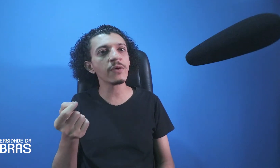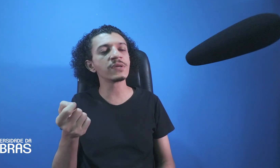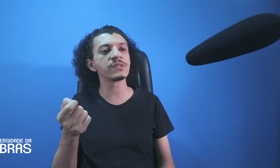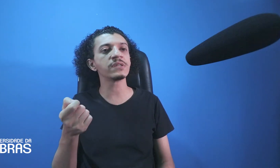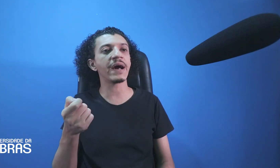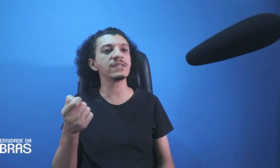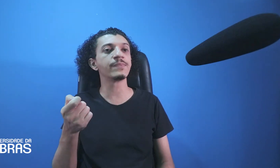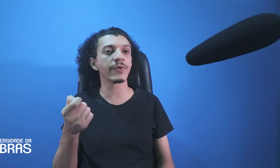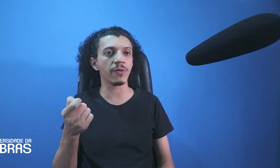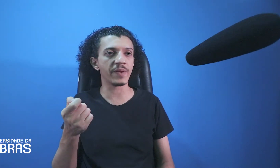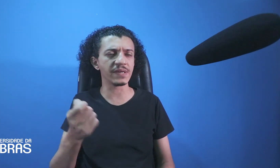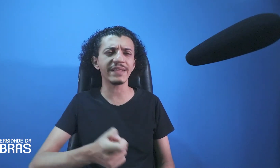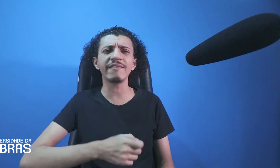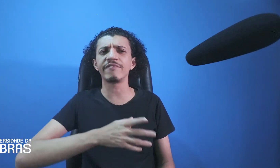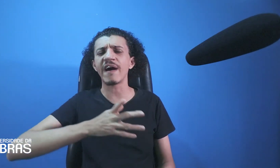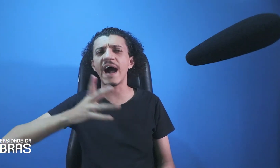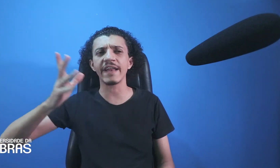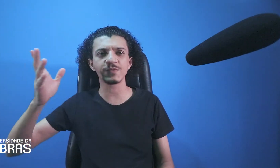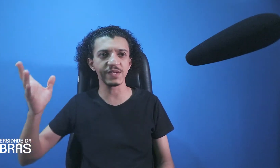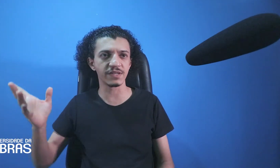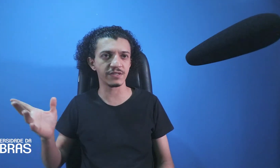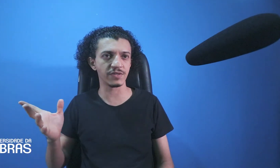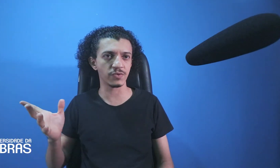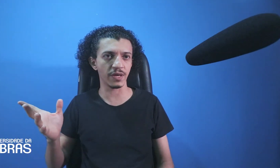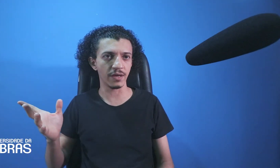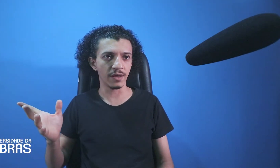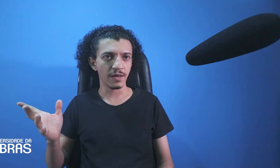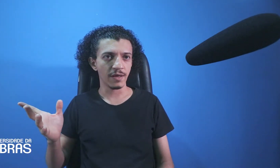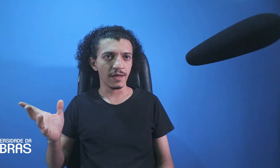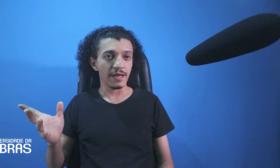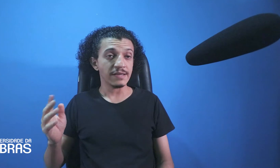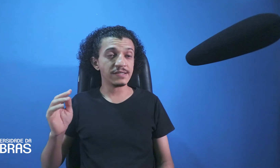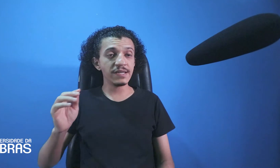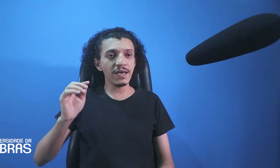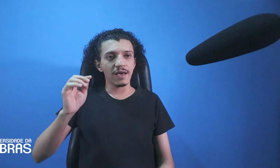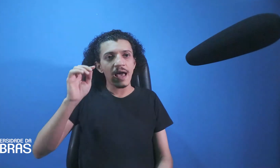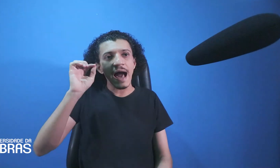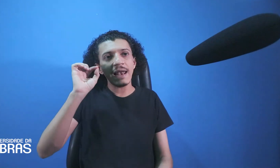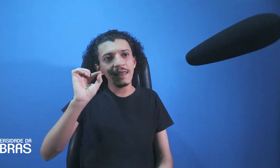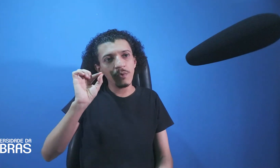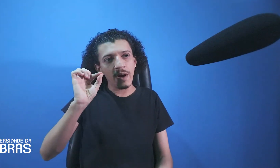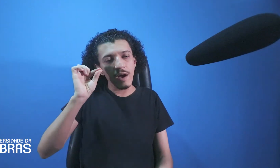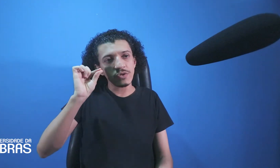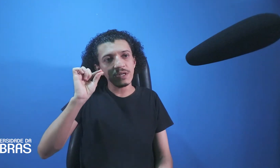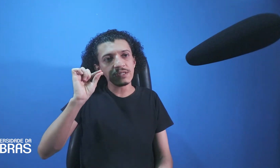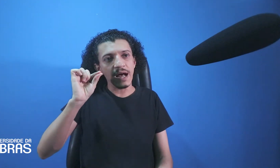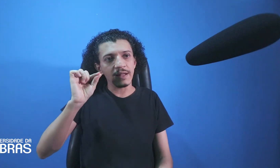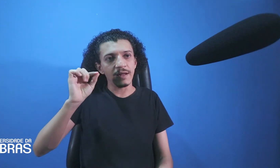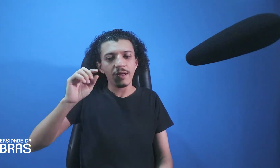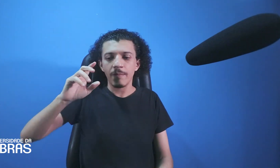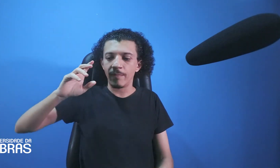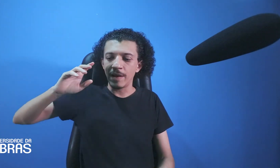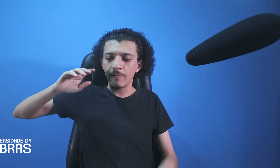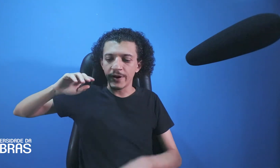línguas de sinais próprias. Aí tem várias pesquisas disso aí. Se a língua é utilizada pelo, por